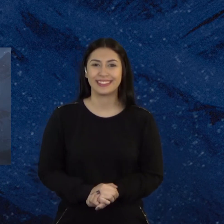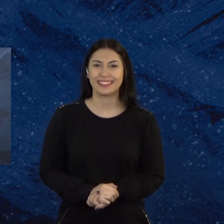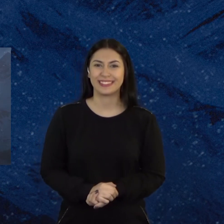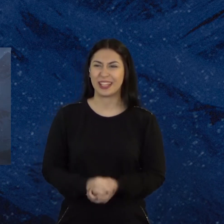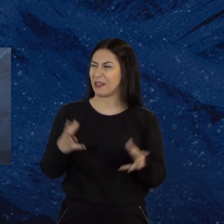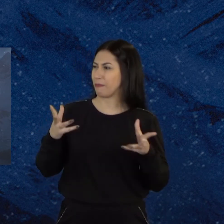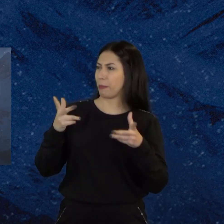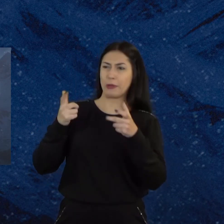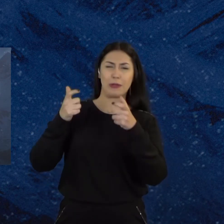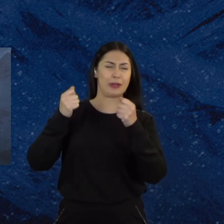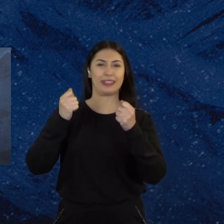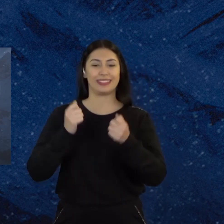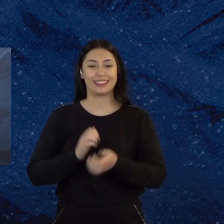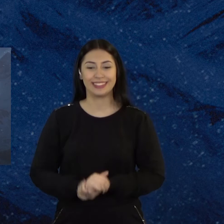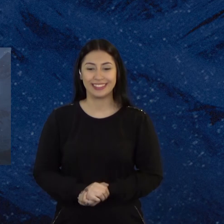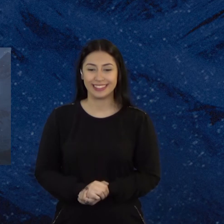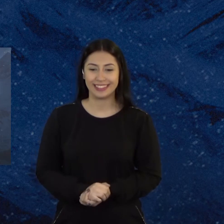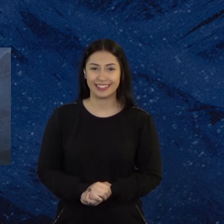Fantásticas.